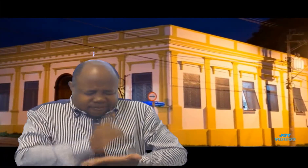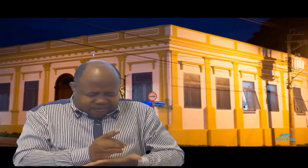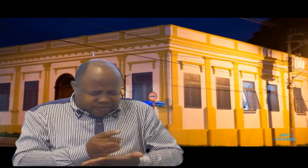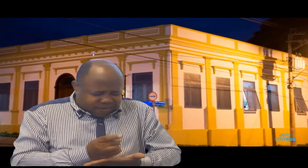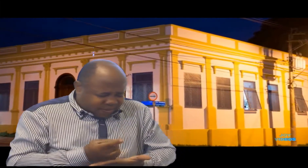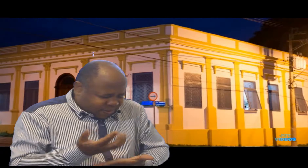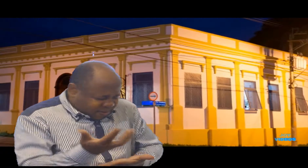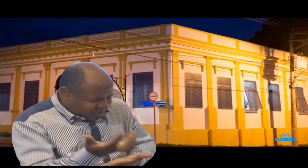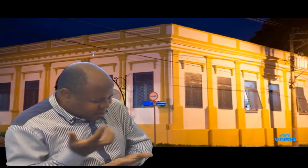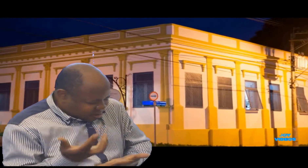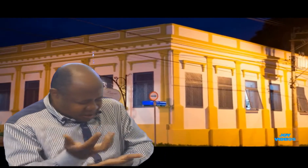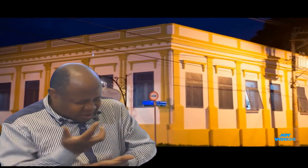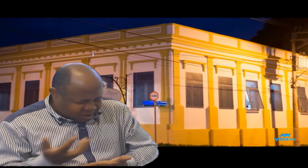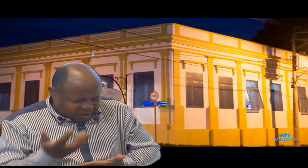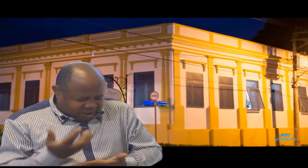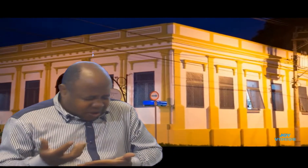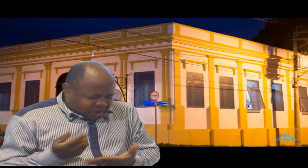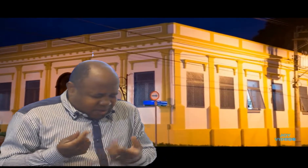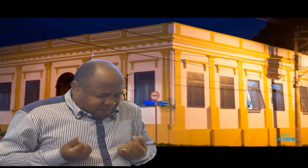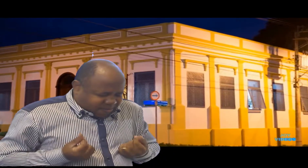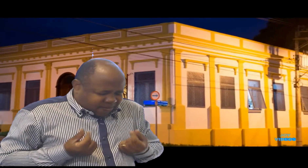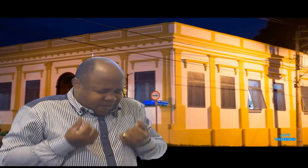Senhor Deus, de finanças, de dinheiro.